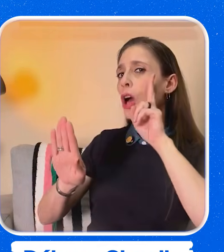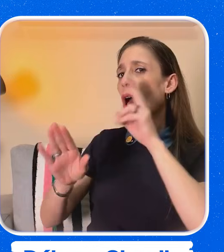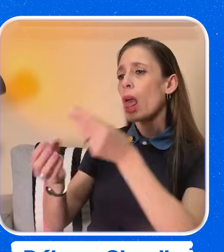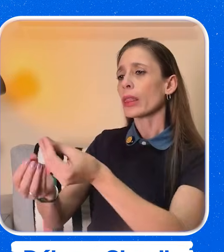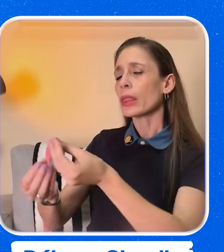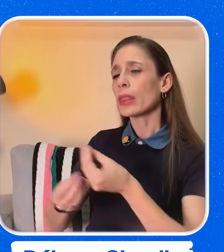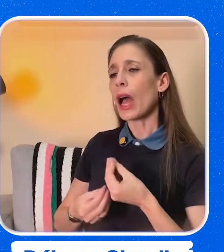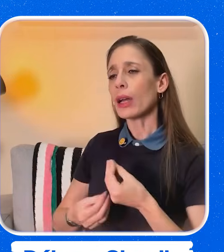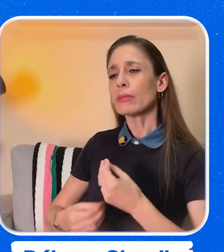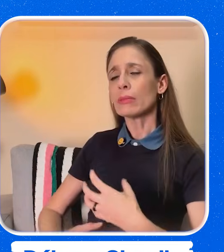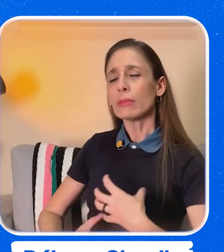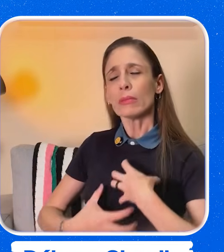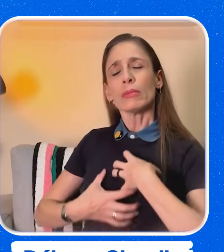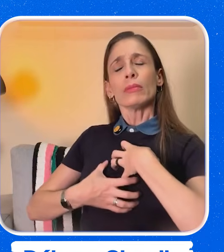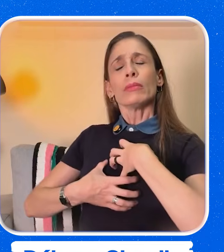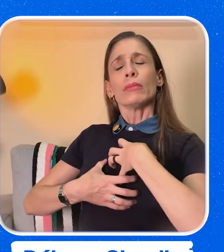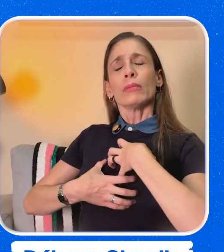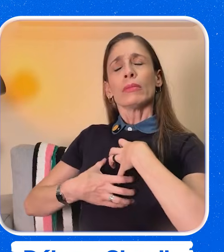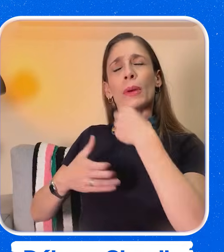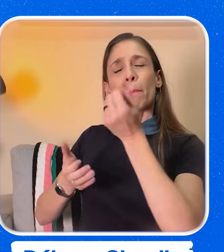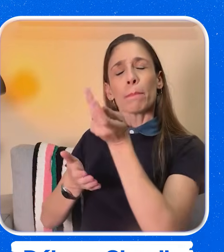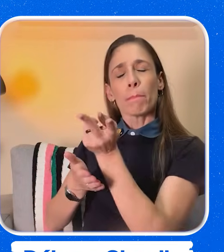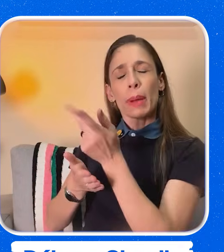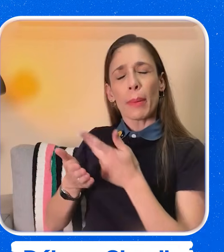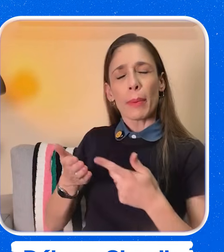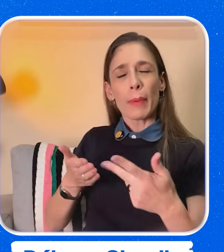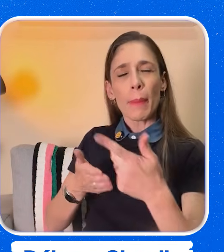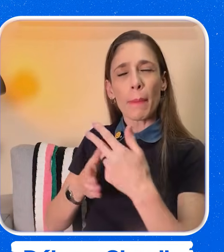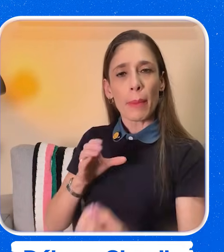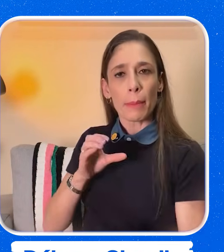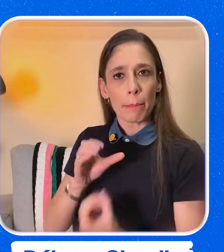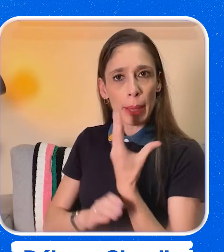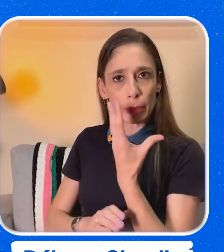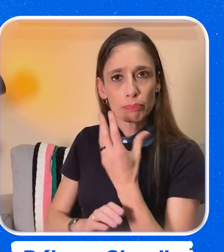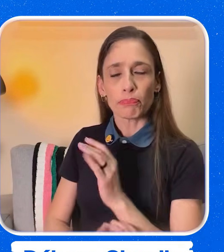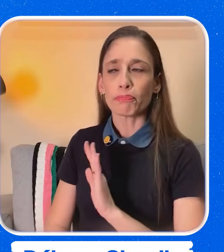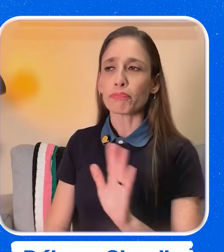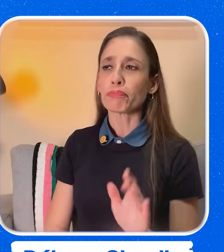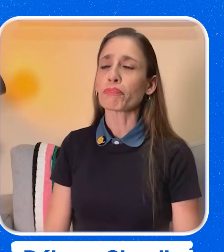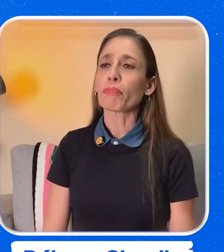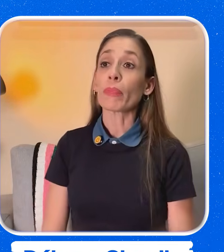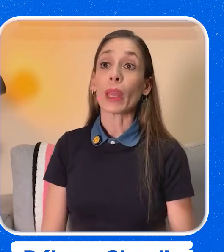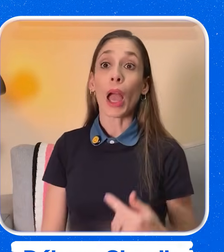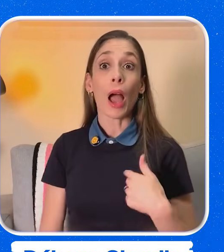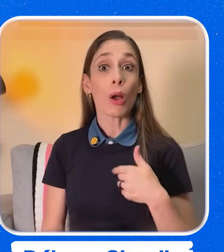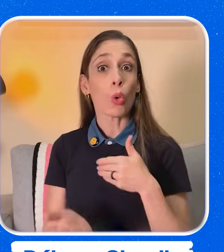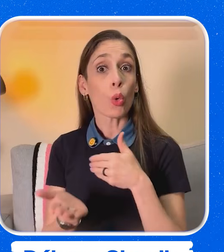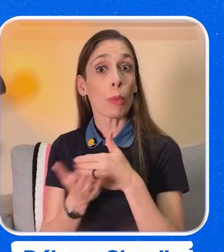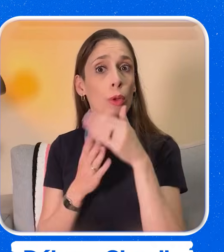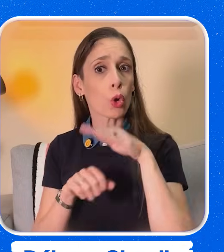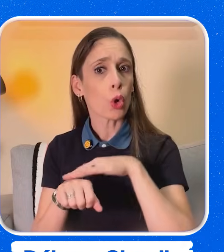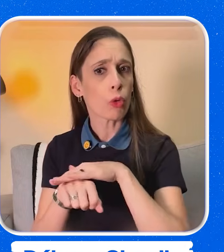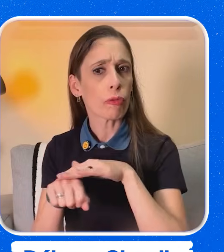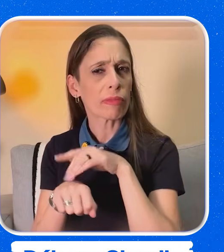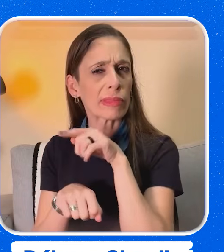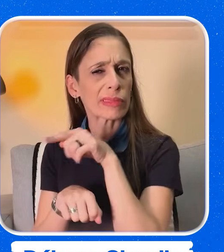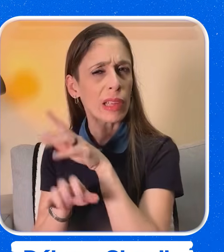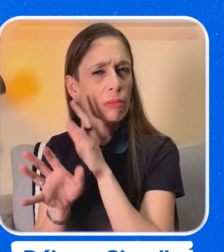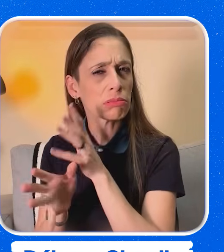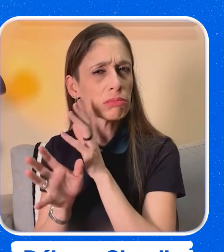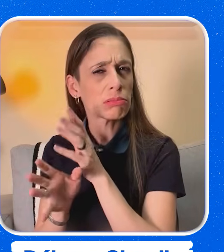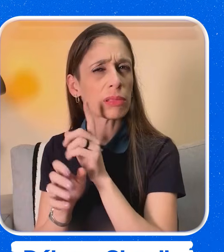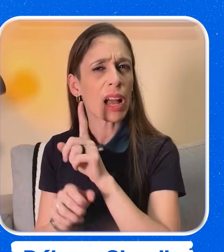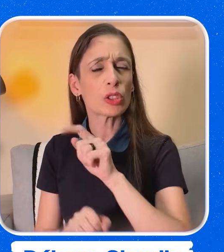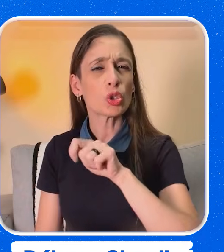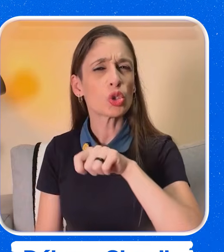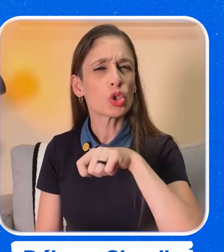criar melhor ainda a arte dele. Então, eu fui conversar com ele e a arte dele era sobre as violências